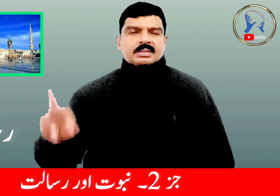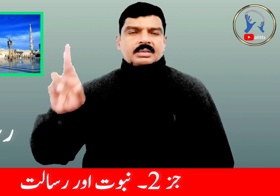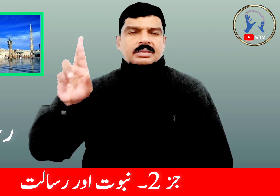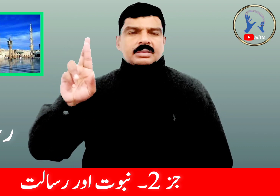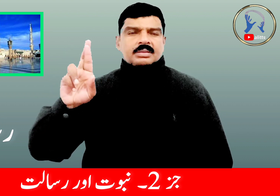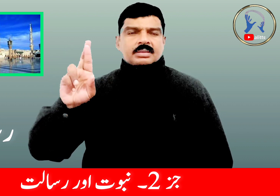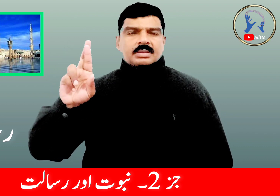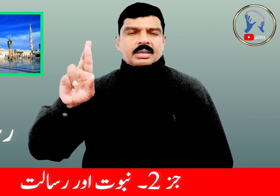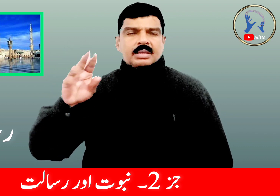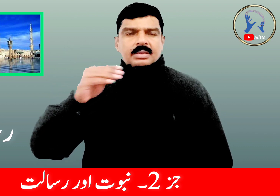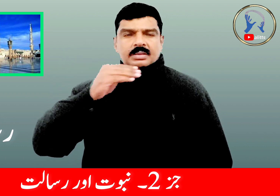رسالت رے